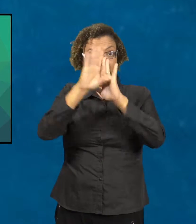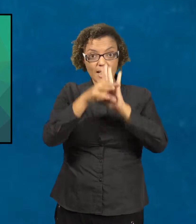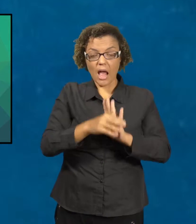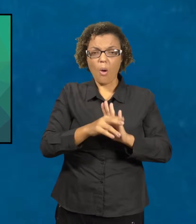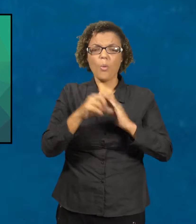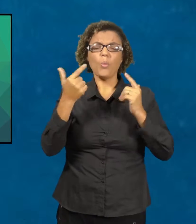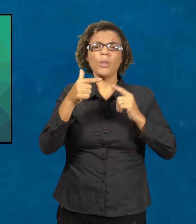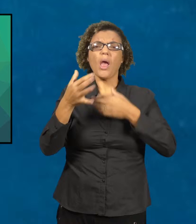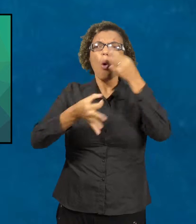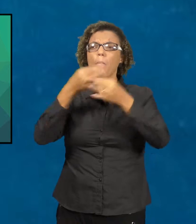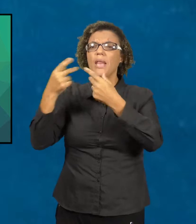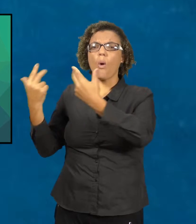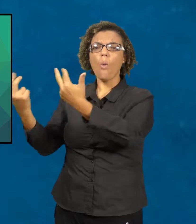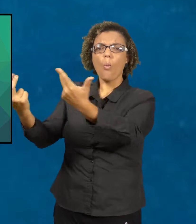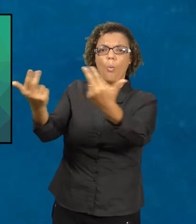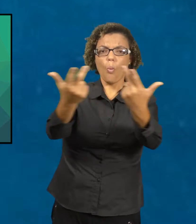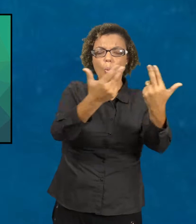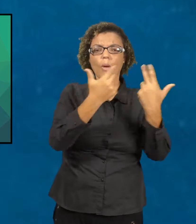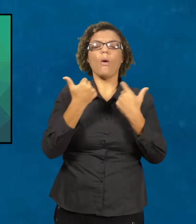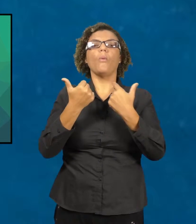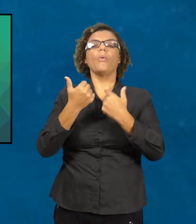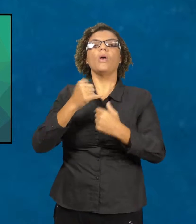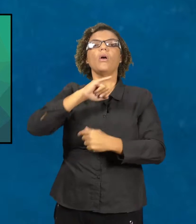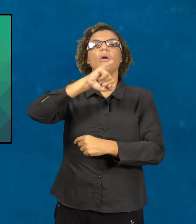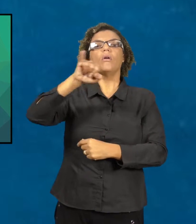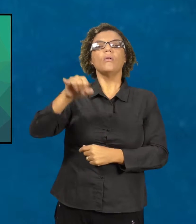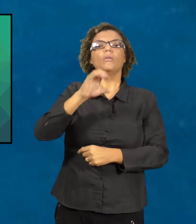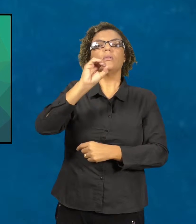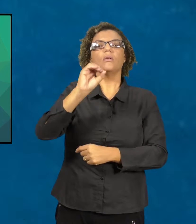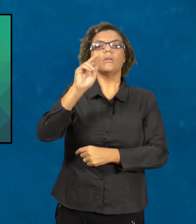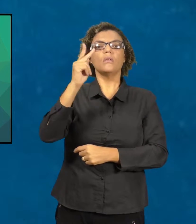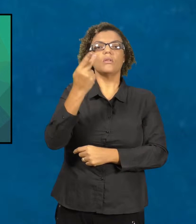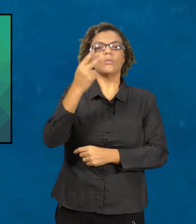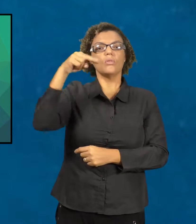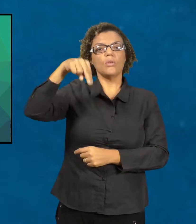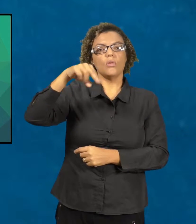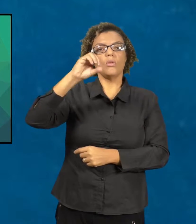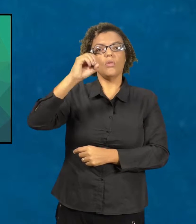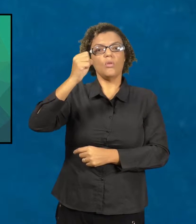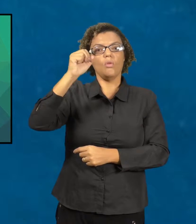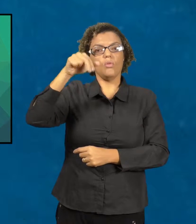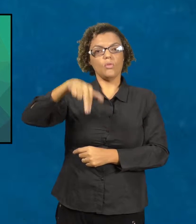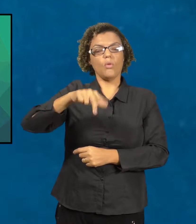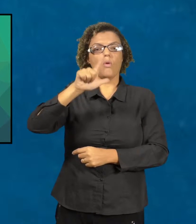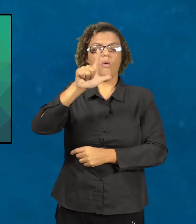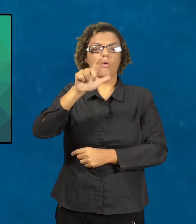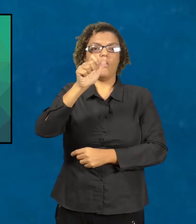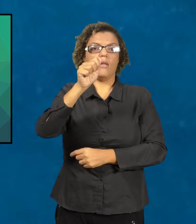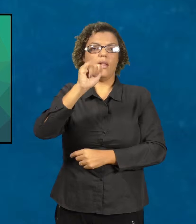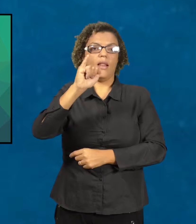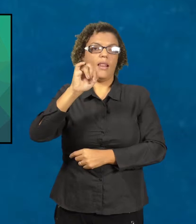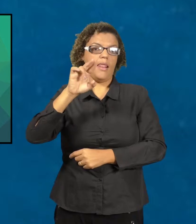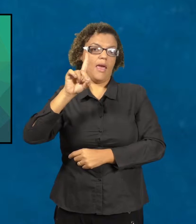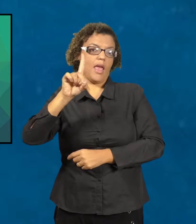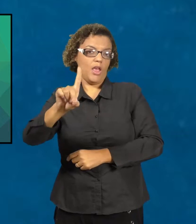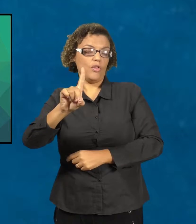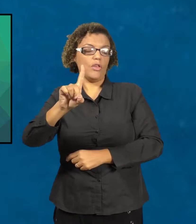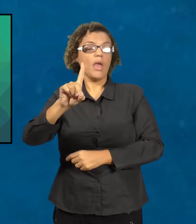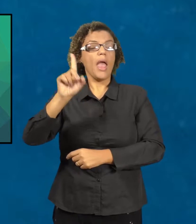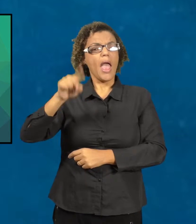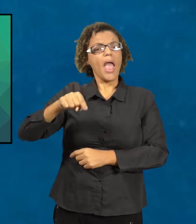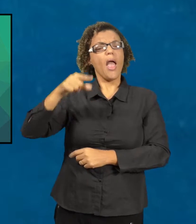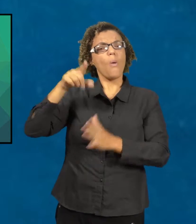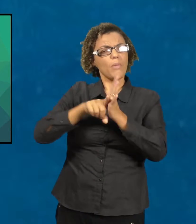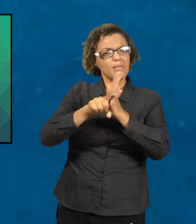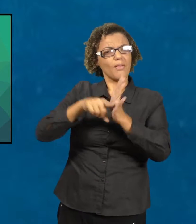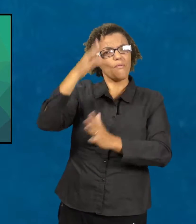John Solerdi, que é o mais conhecido autor da área, considera modelos mentais como análogos estruturais do mundo. Ele acredita